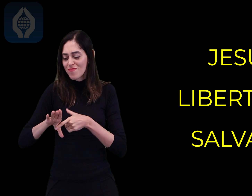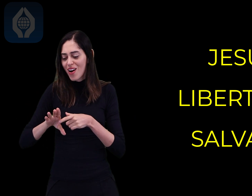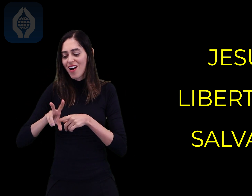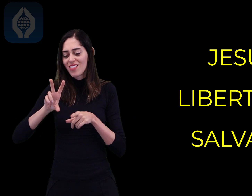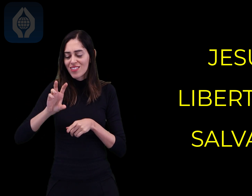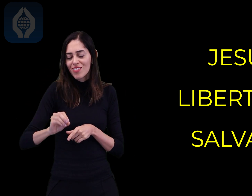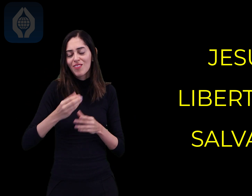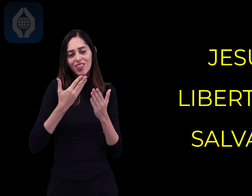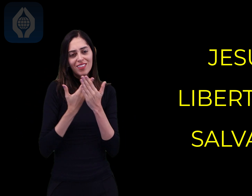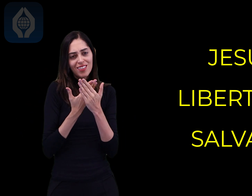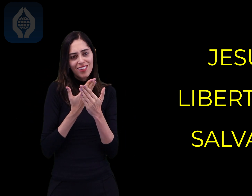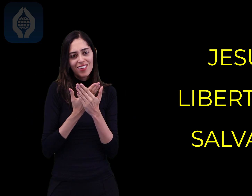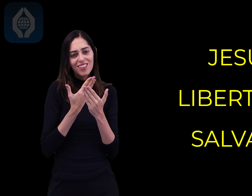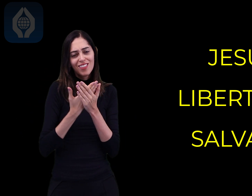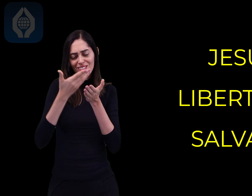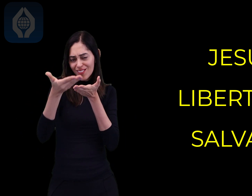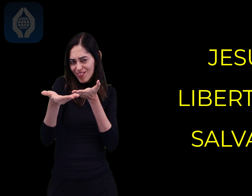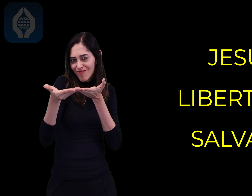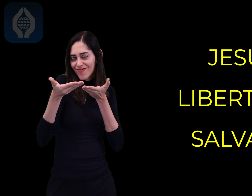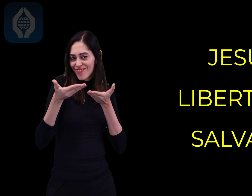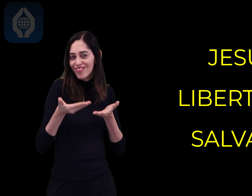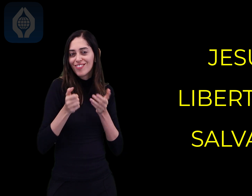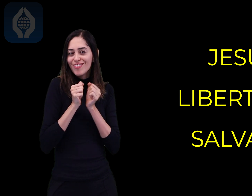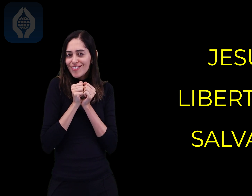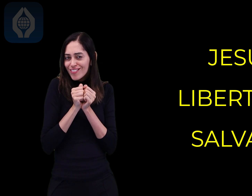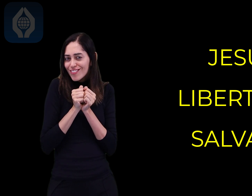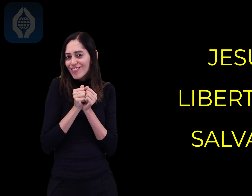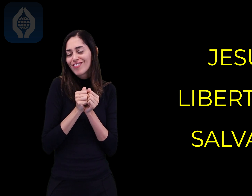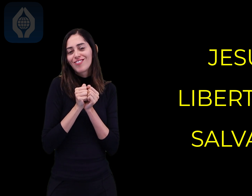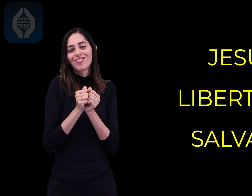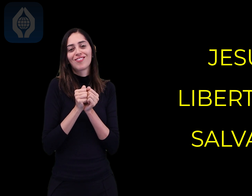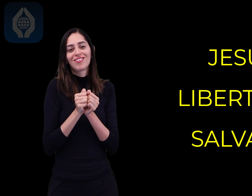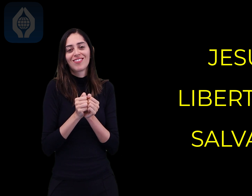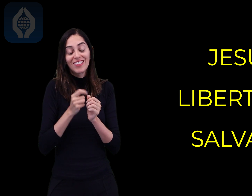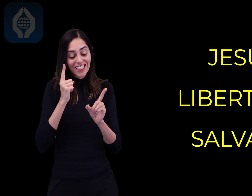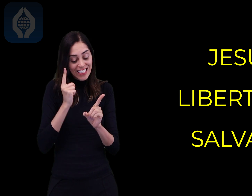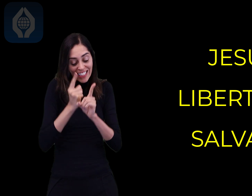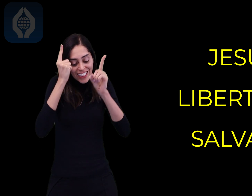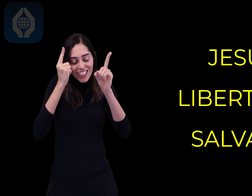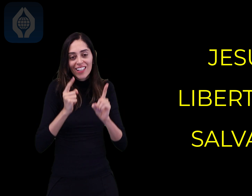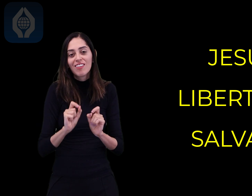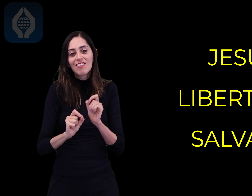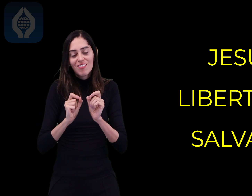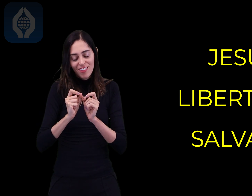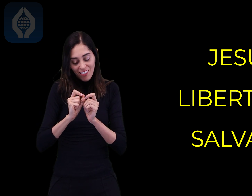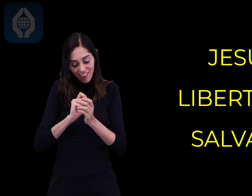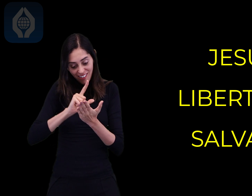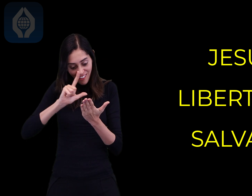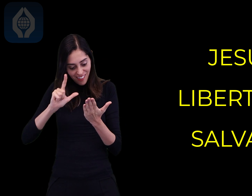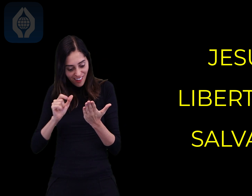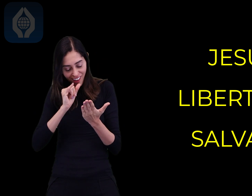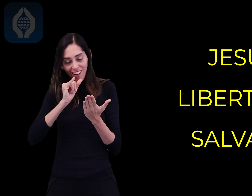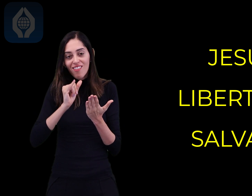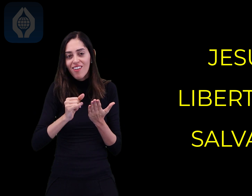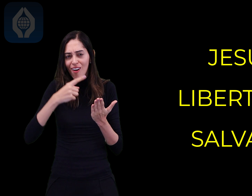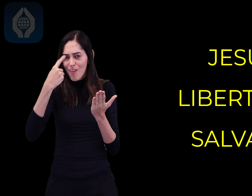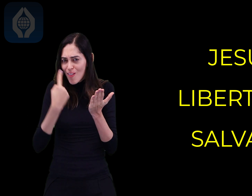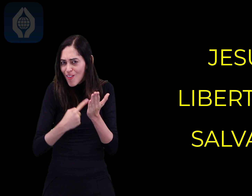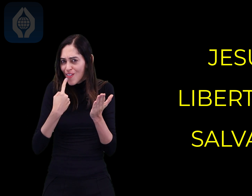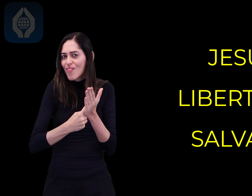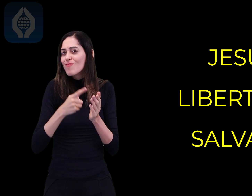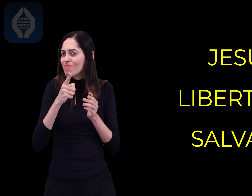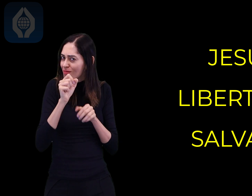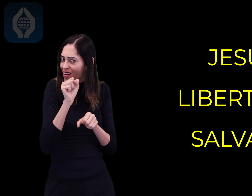Em nossa próxima lição, veremos Deus fazendo acontecer todas essas coisas que ele predisse. Essa é a nossa proposta